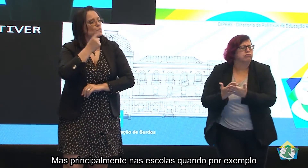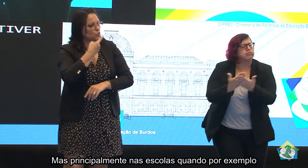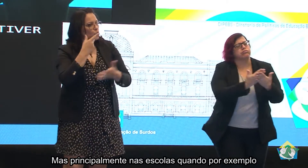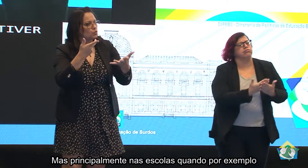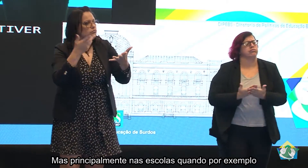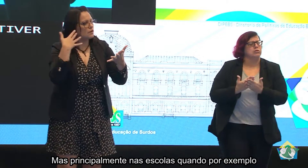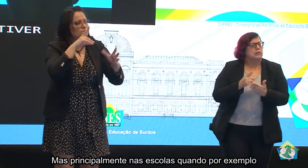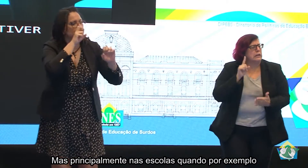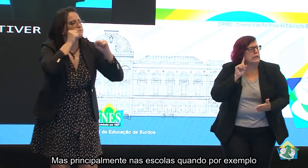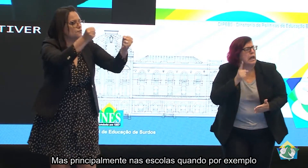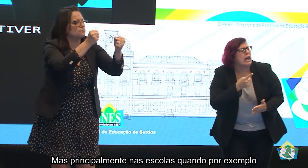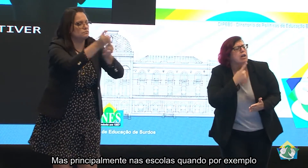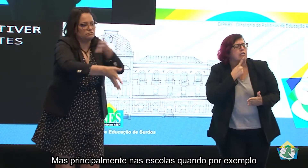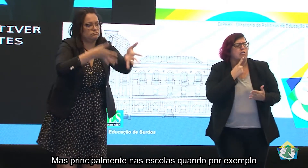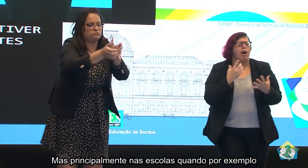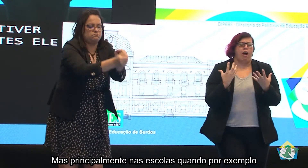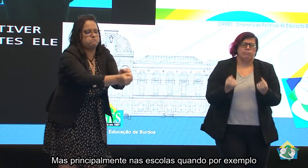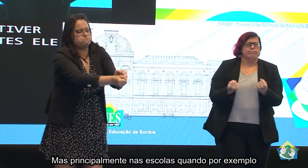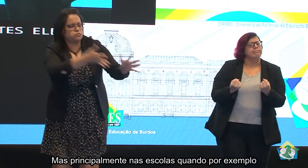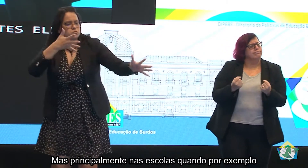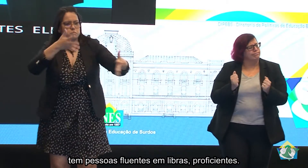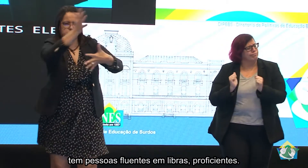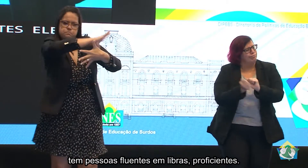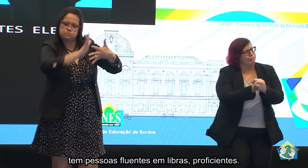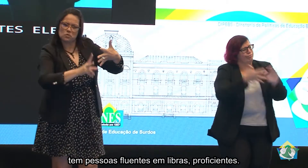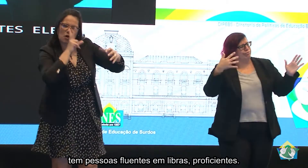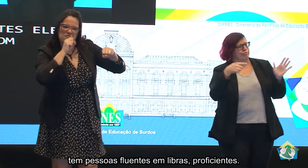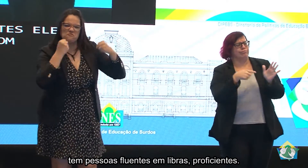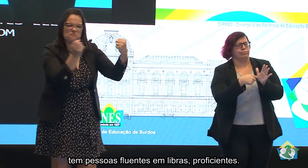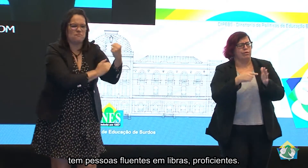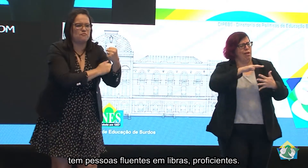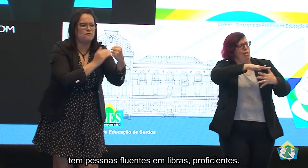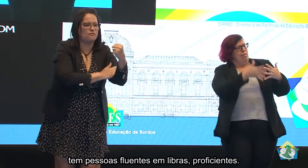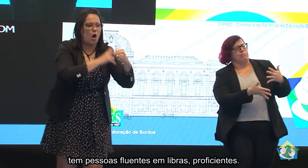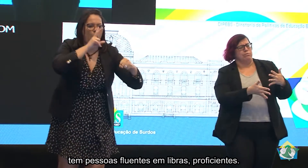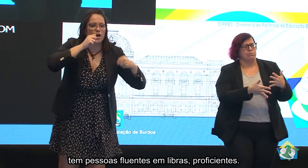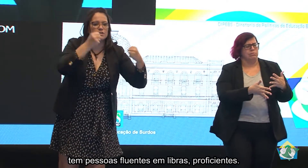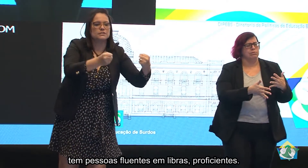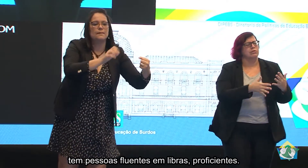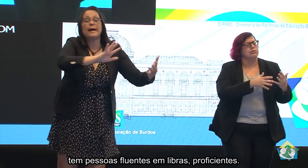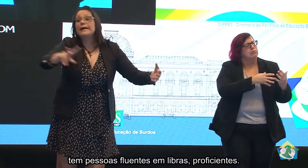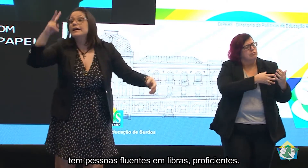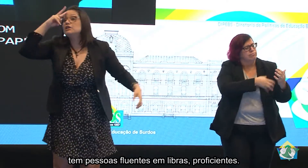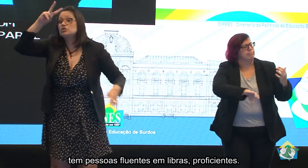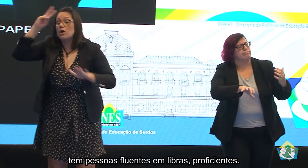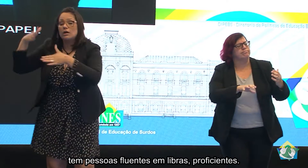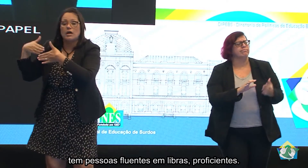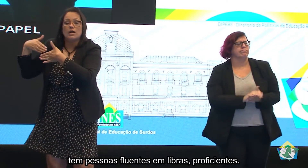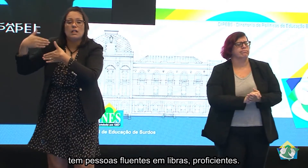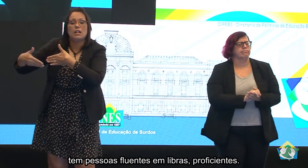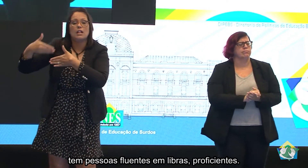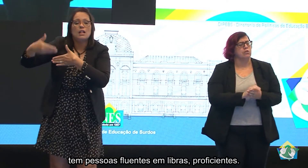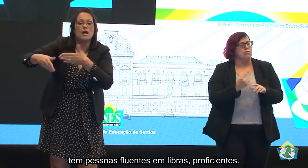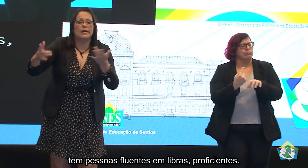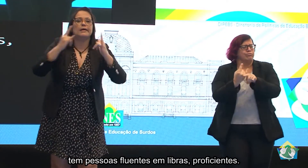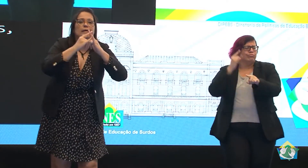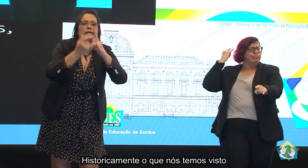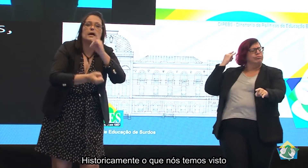Mas principalmente nas escolas, quando você, por exemplo, tem pessoas fluentes em Libras,